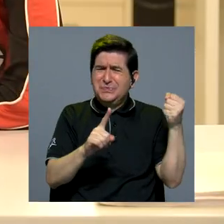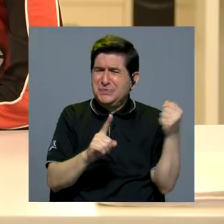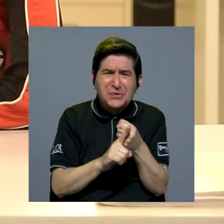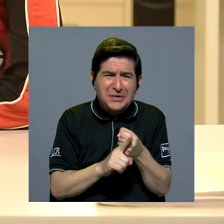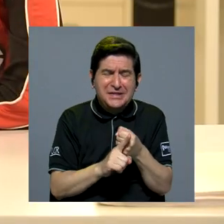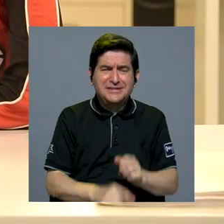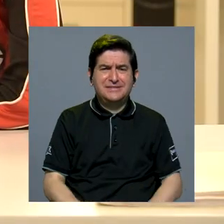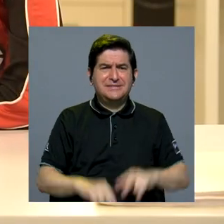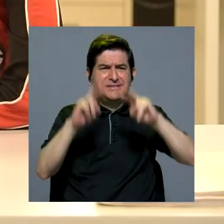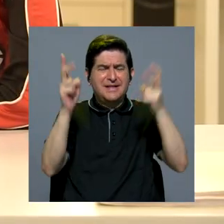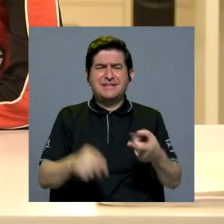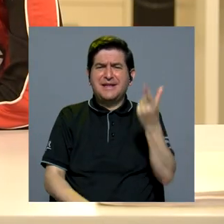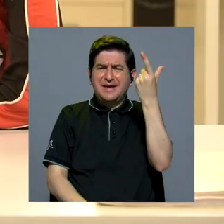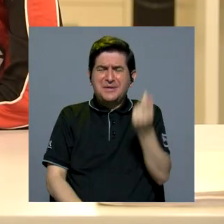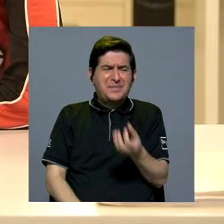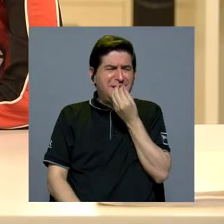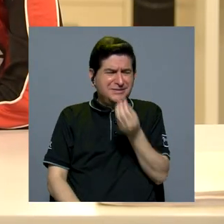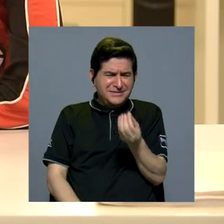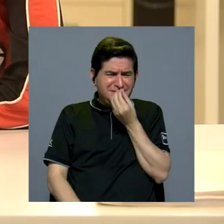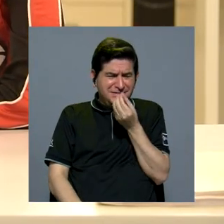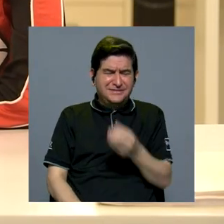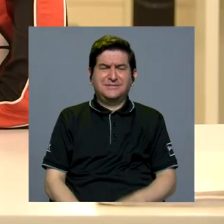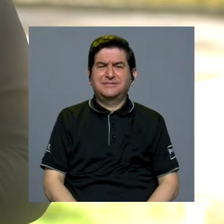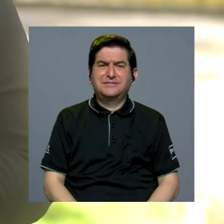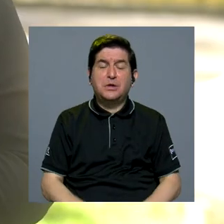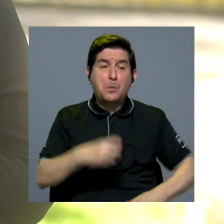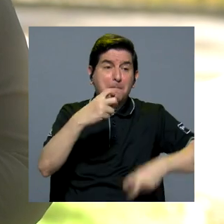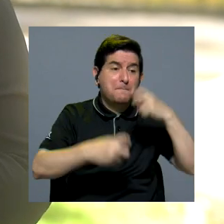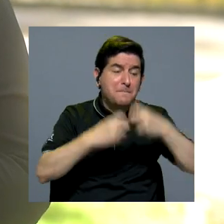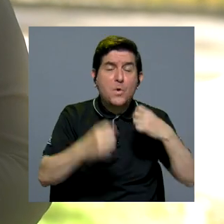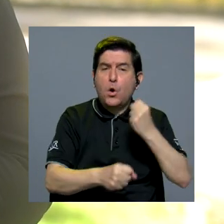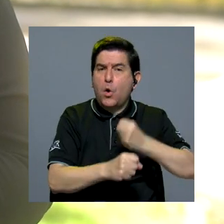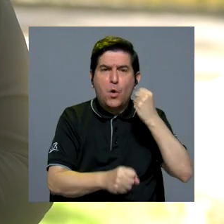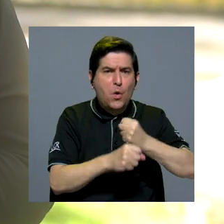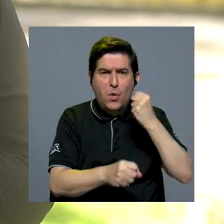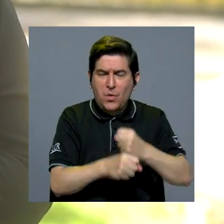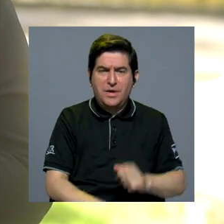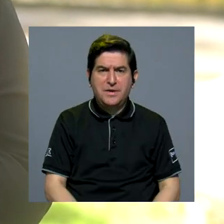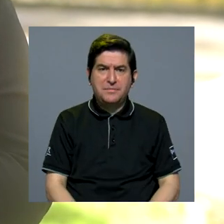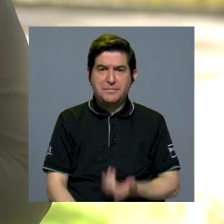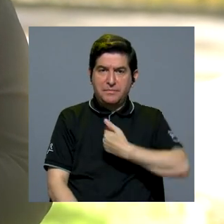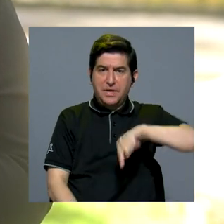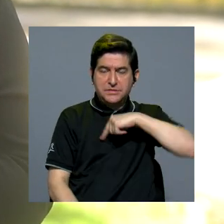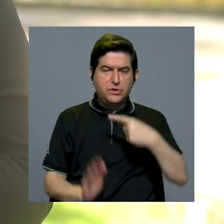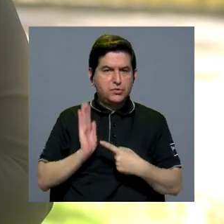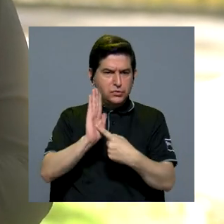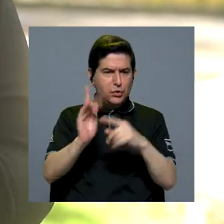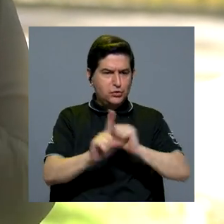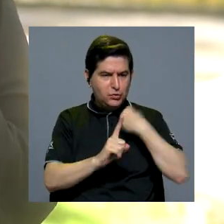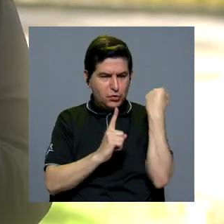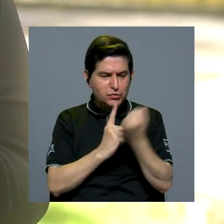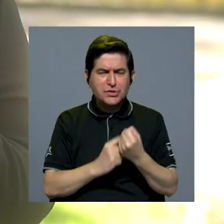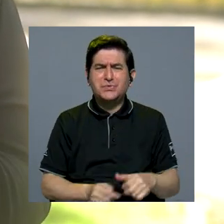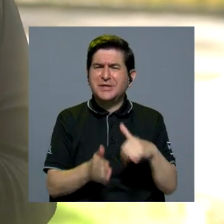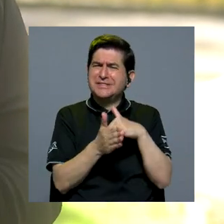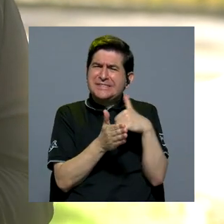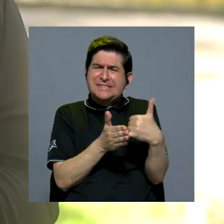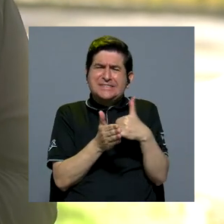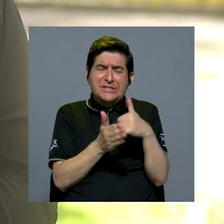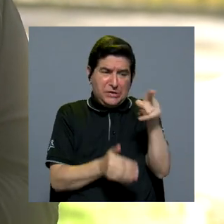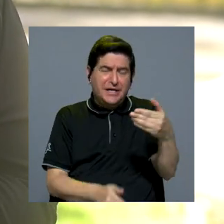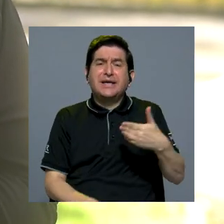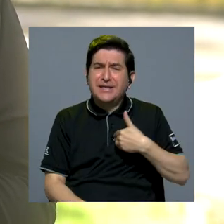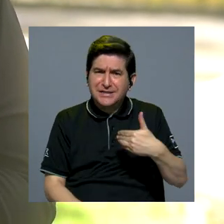violencia, temas de pensión alimentaria, problemas laborales. Y hemos dado cuenta de la situación de alta